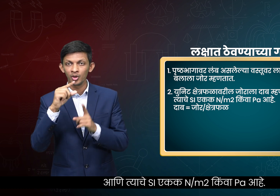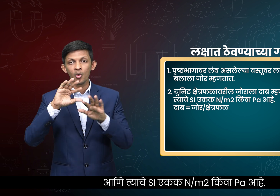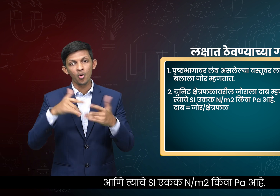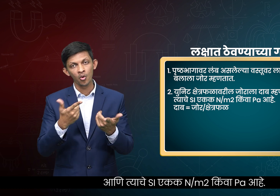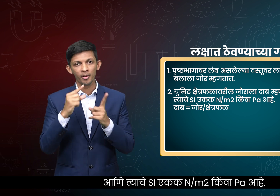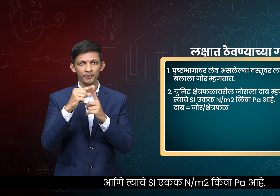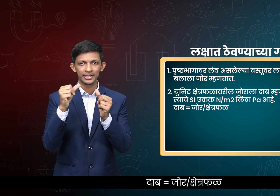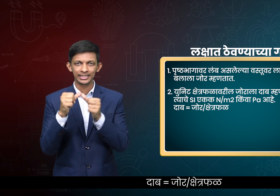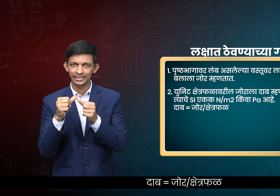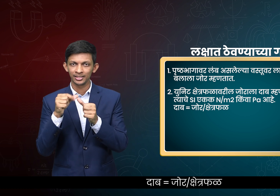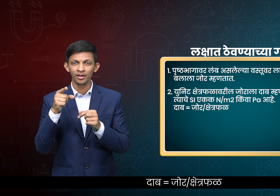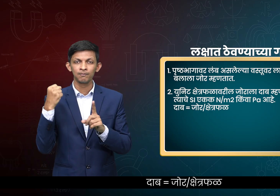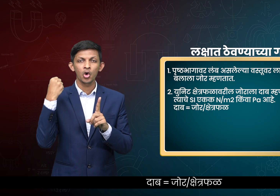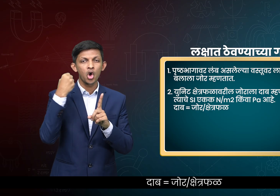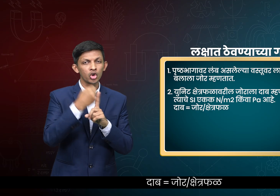आहे.